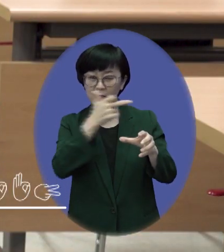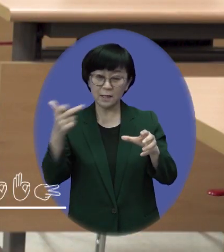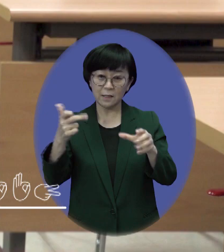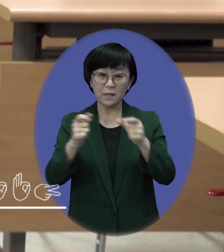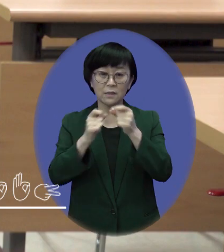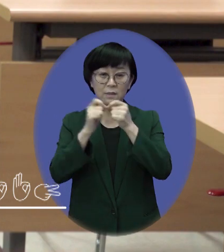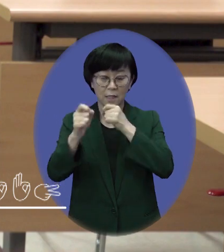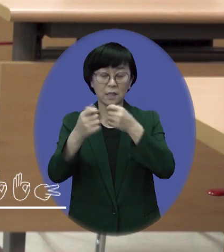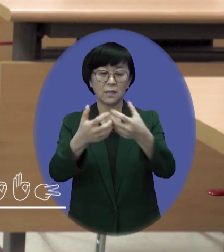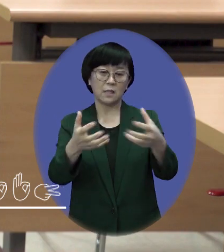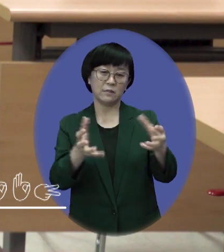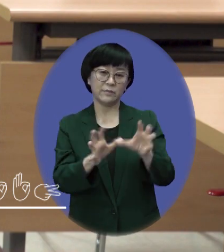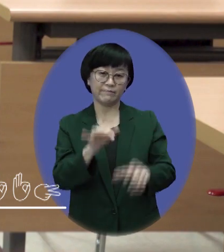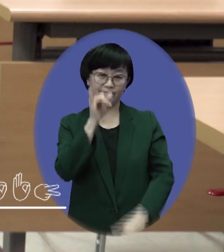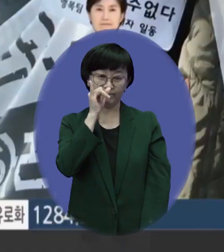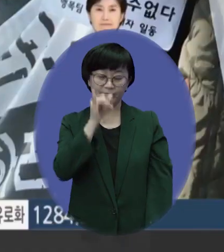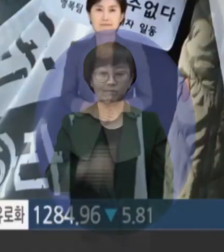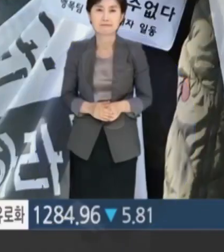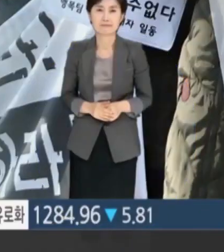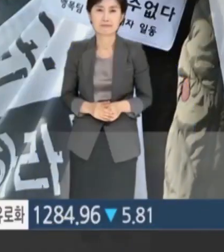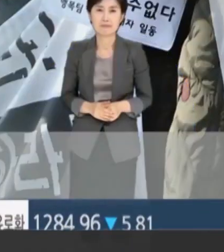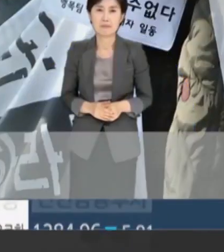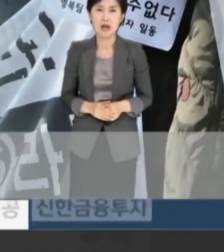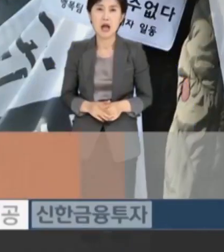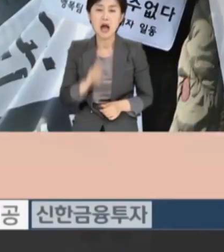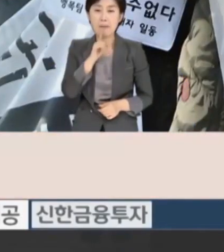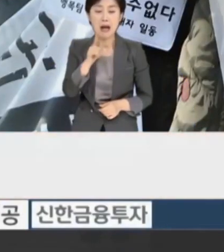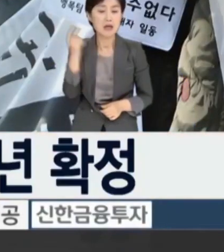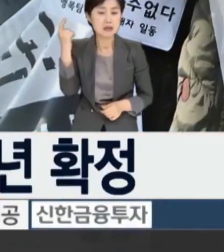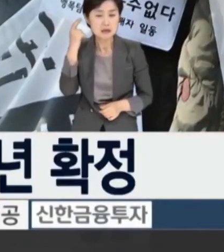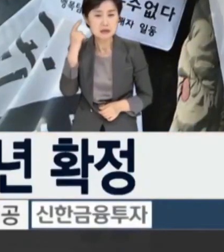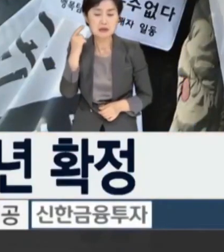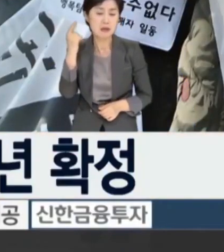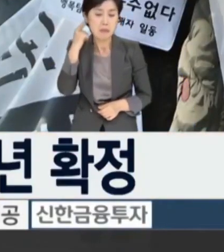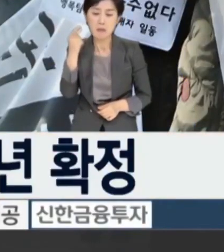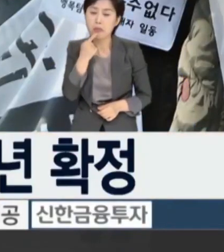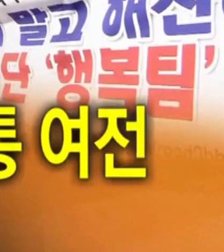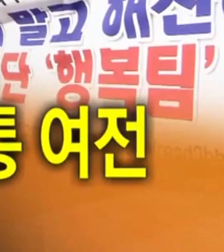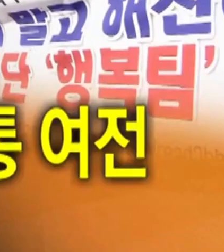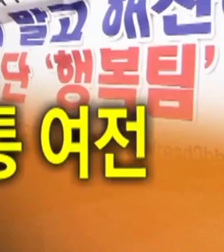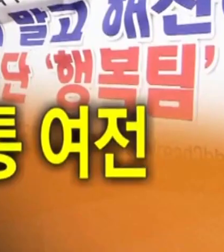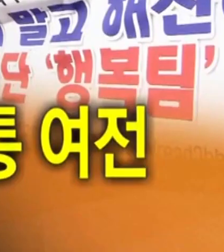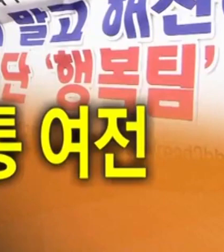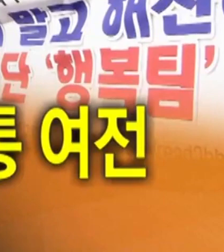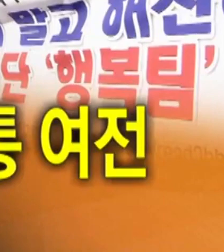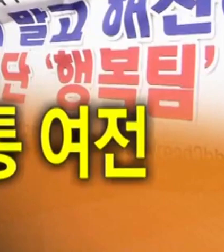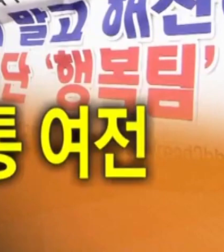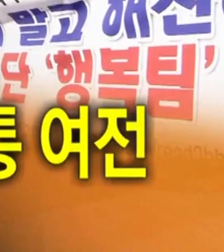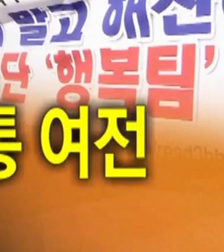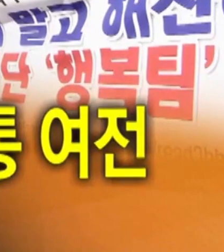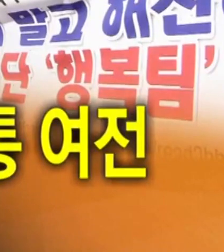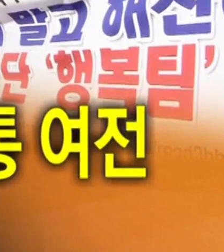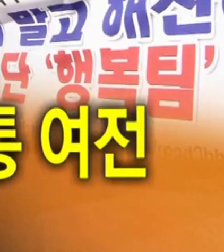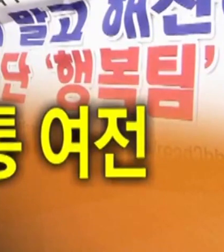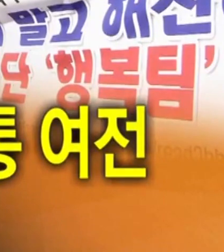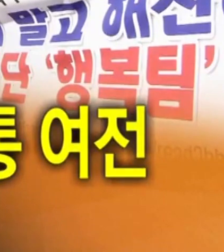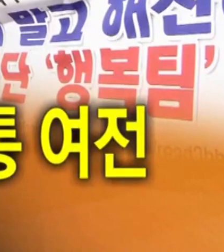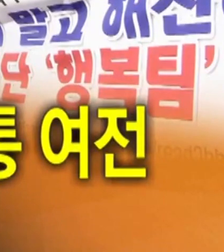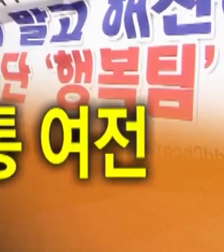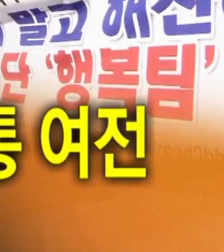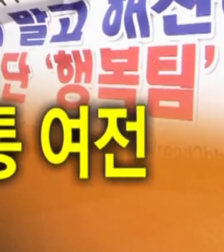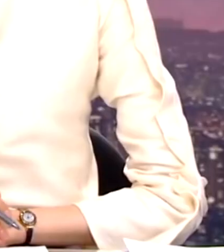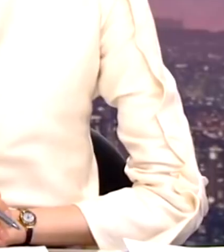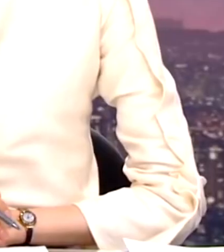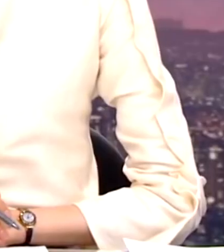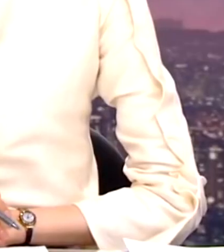엄청 큰 사기 사건이 있었어요. 말을 못하고 소리도 들을 수 없는 농아들을 상대로 같은 농아인을 상대로 수백억 원대 사기 행각을